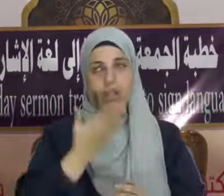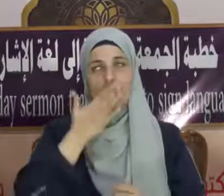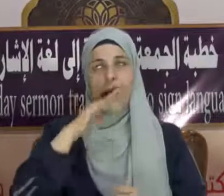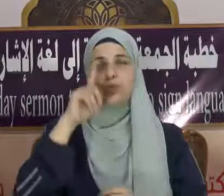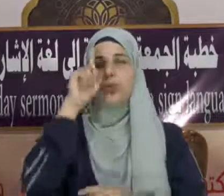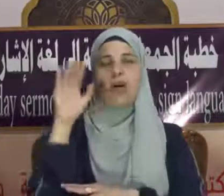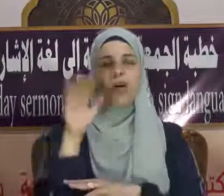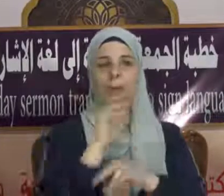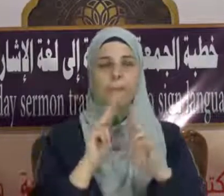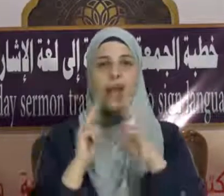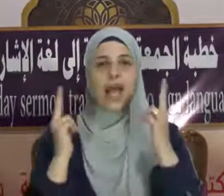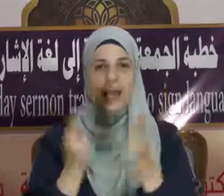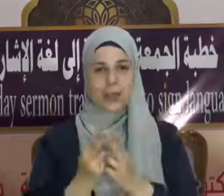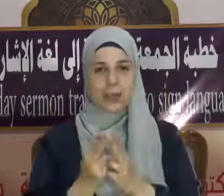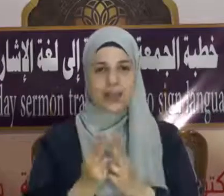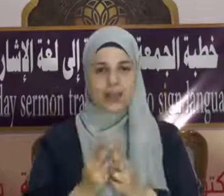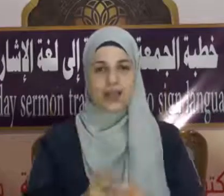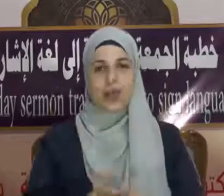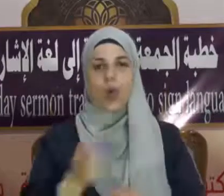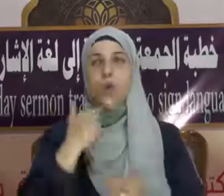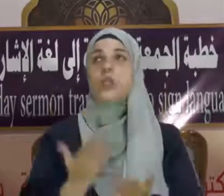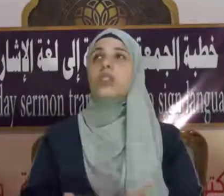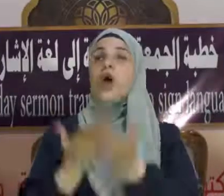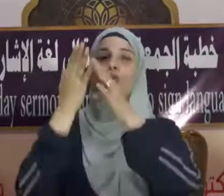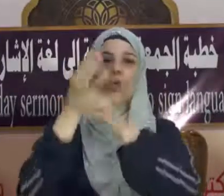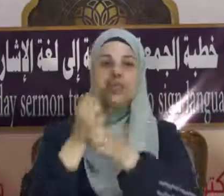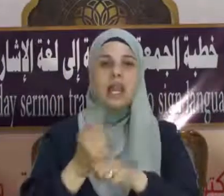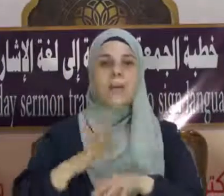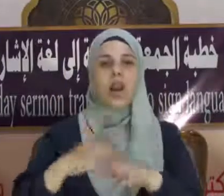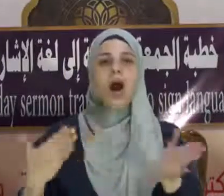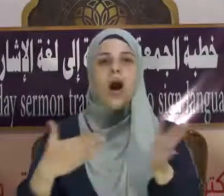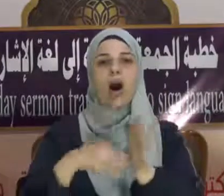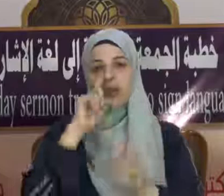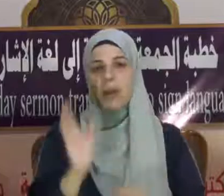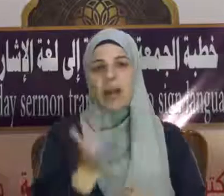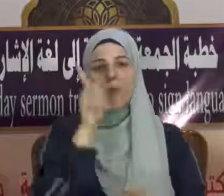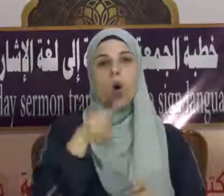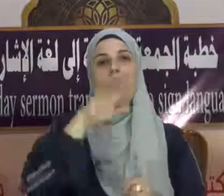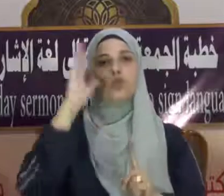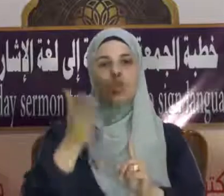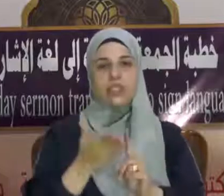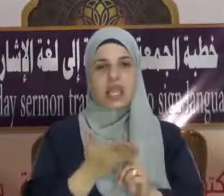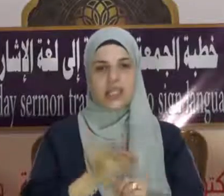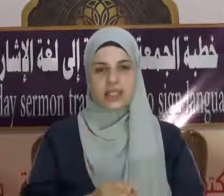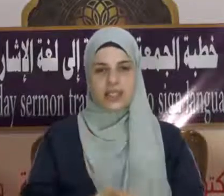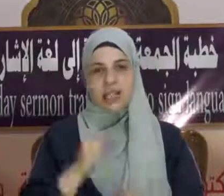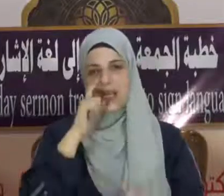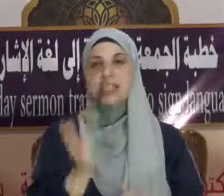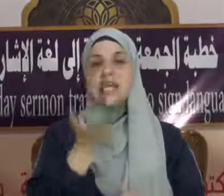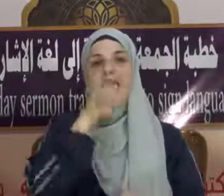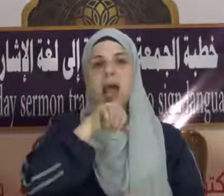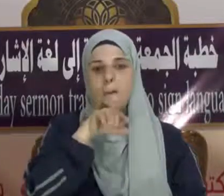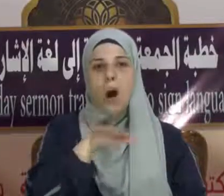الحمد لله رب العالمين، والصلاة والسلام على خاتم الأنبياء والمرسلين